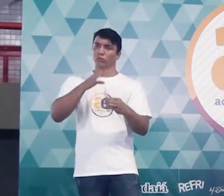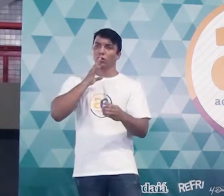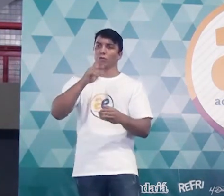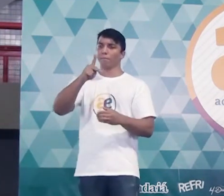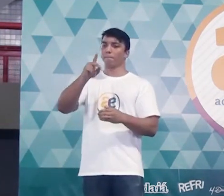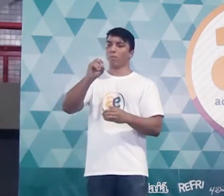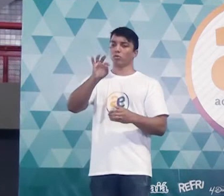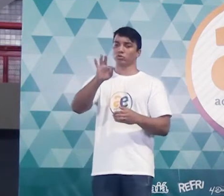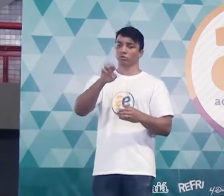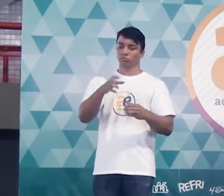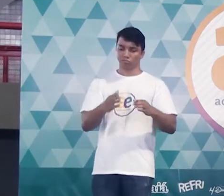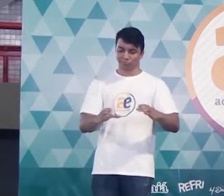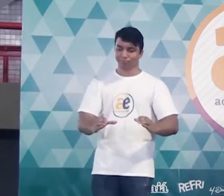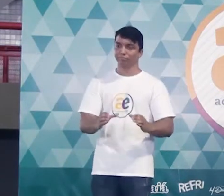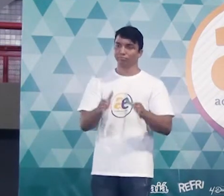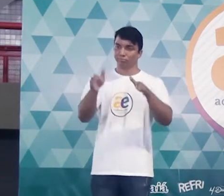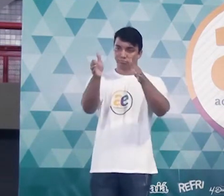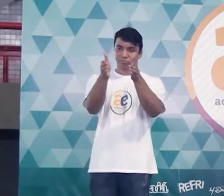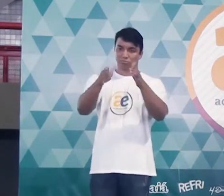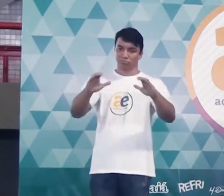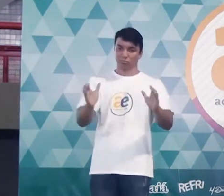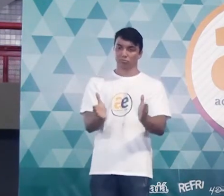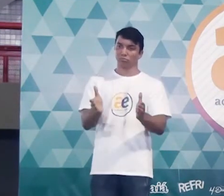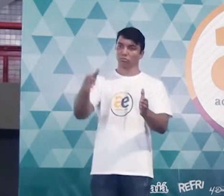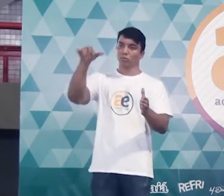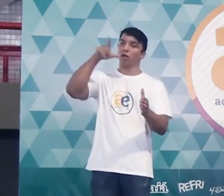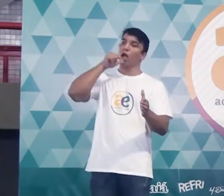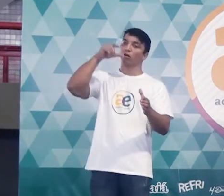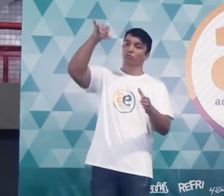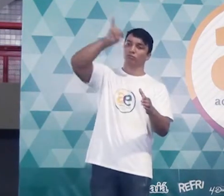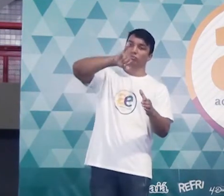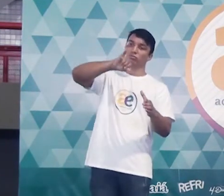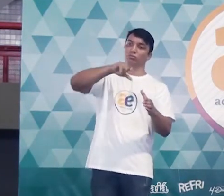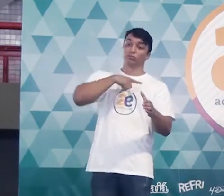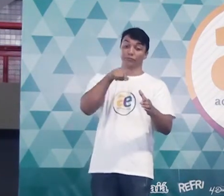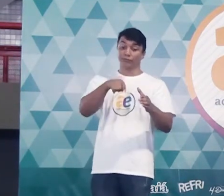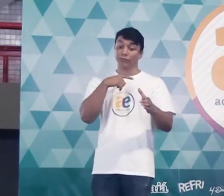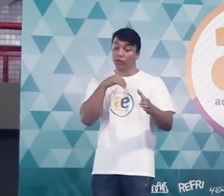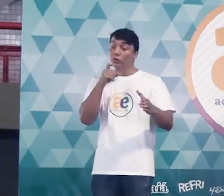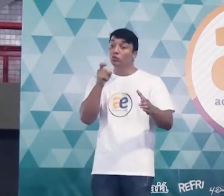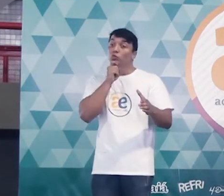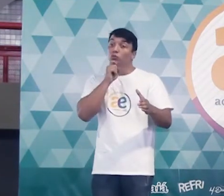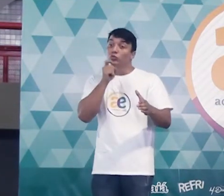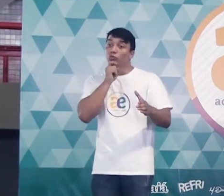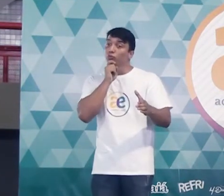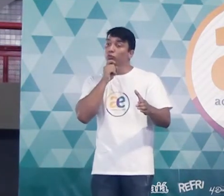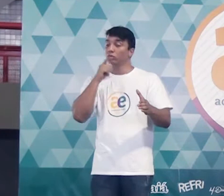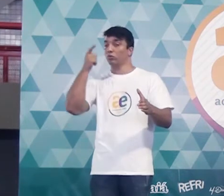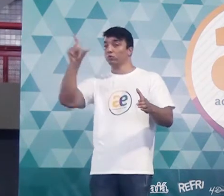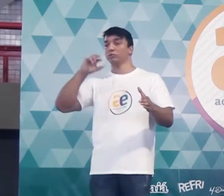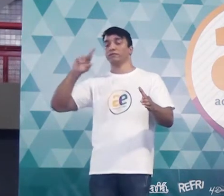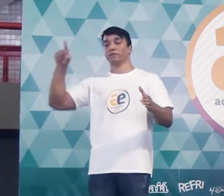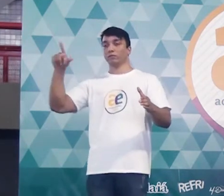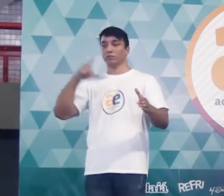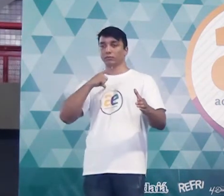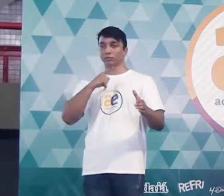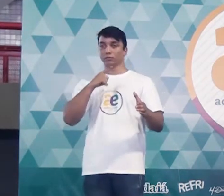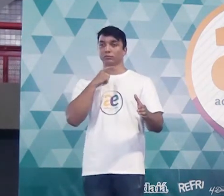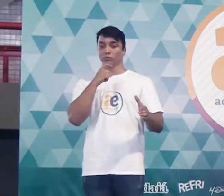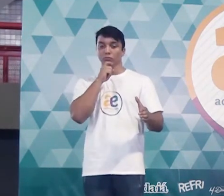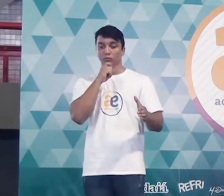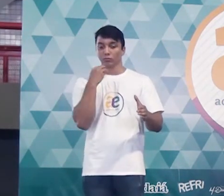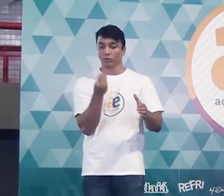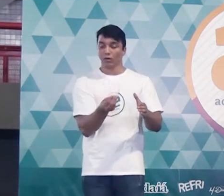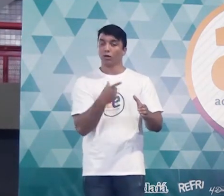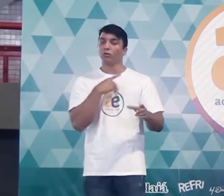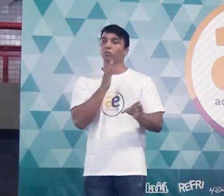pote. O pote. O pote, ele resfria, mas é uma outra possibilidade. Porque